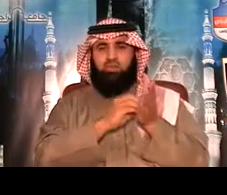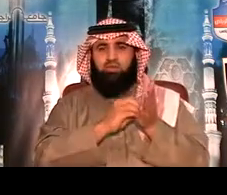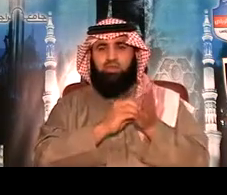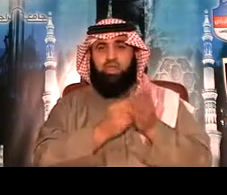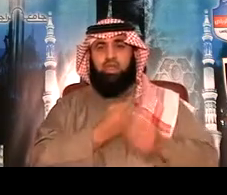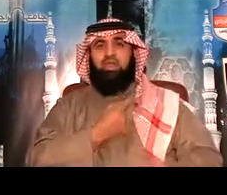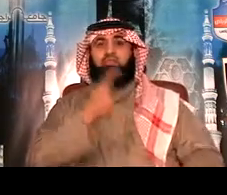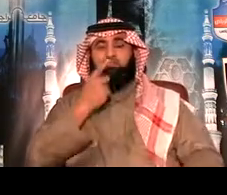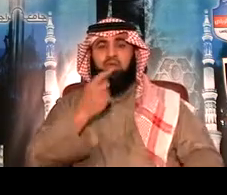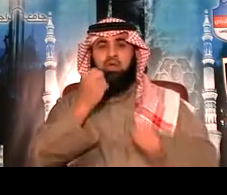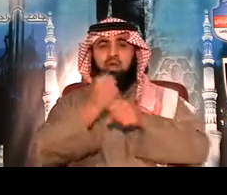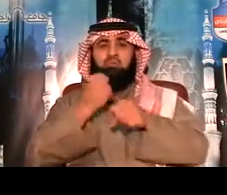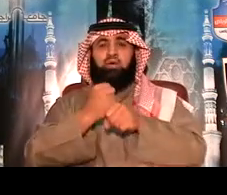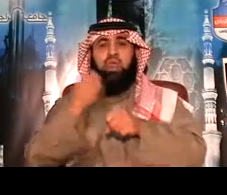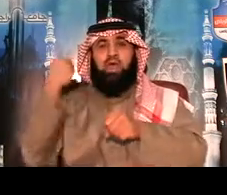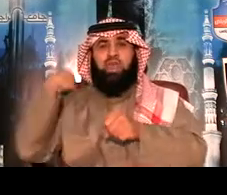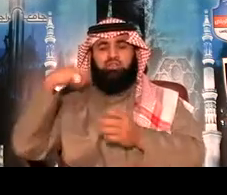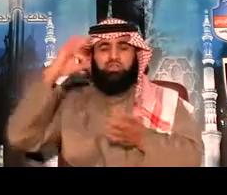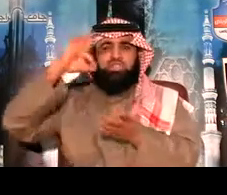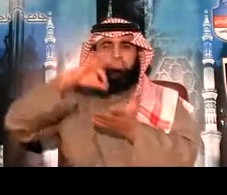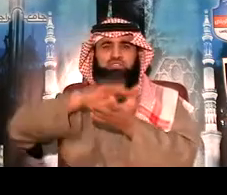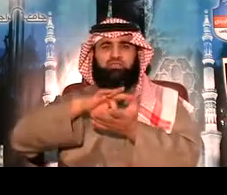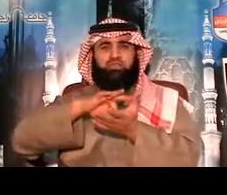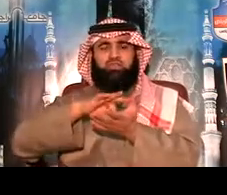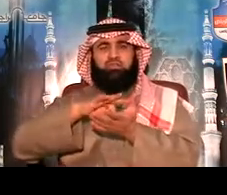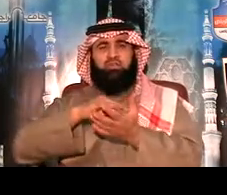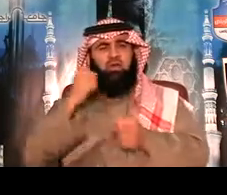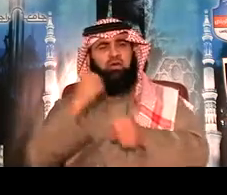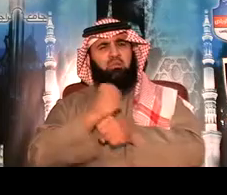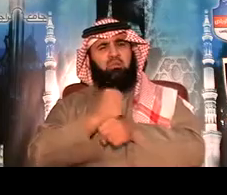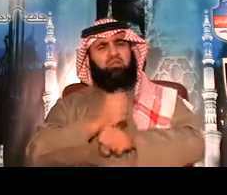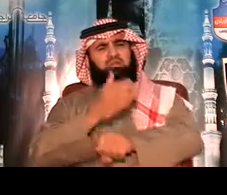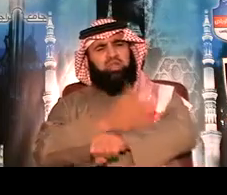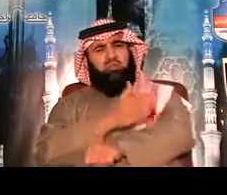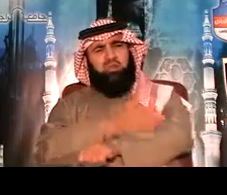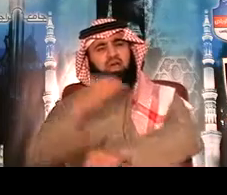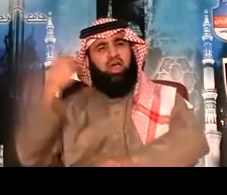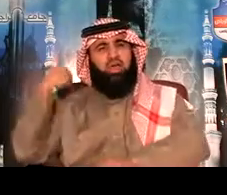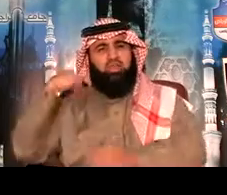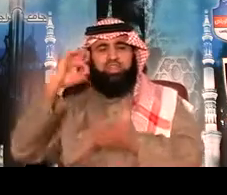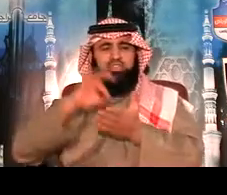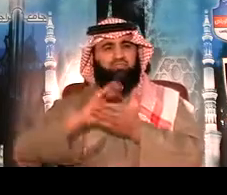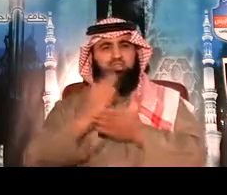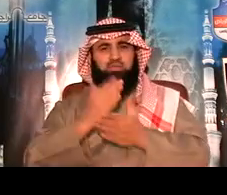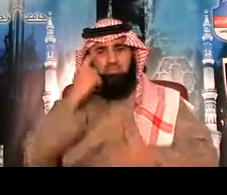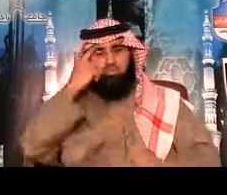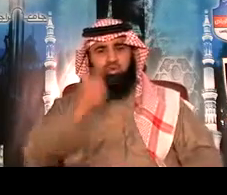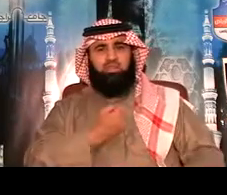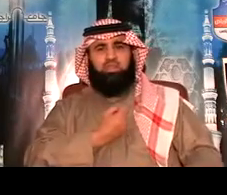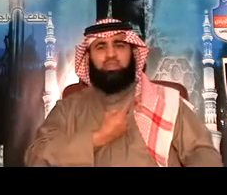ويبطل الثواب: يا أيها الذين آمنوا لا تبطلوا صدقاتكم بالمن